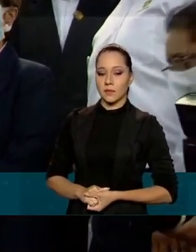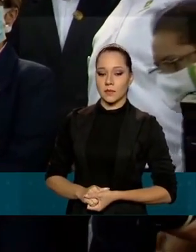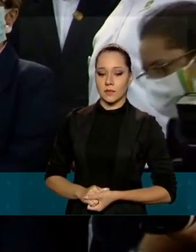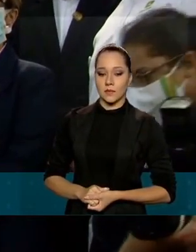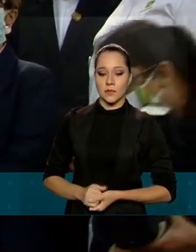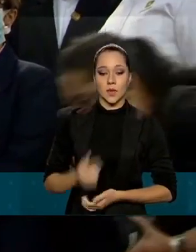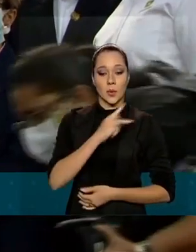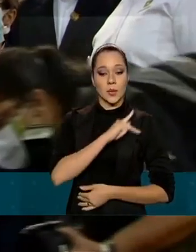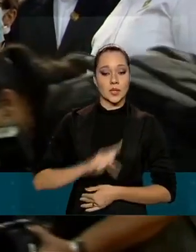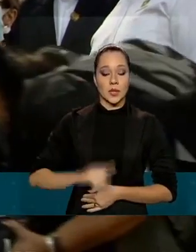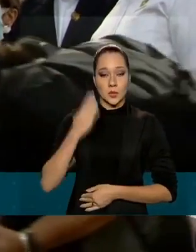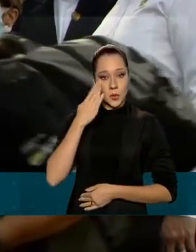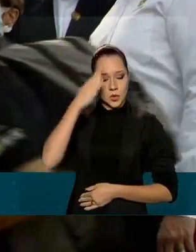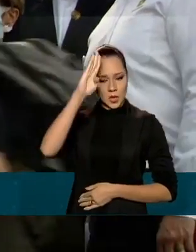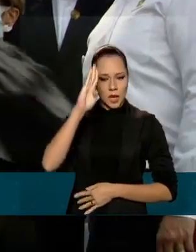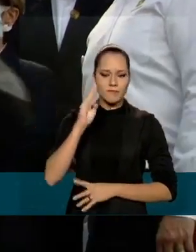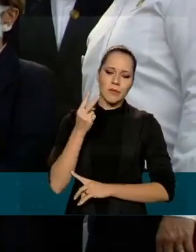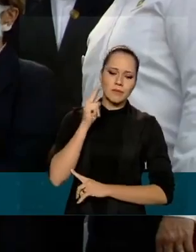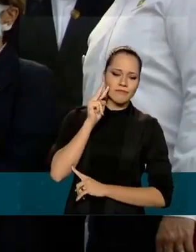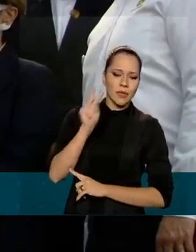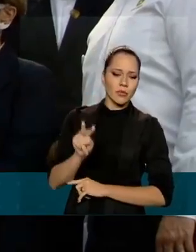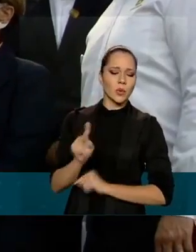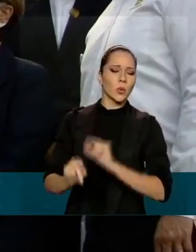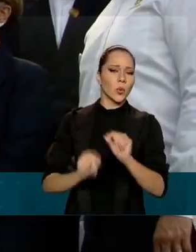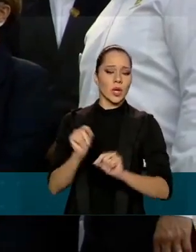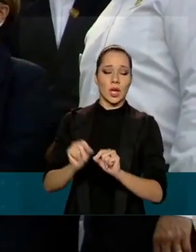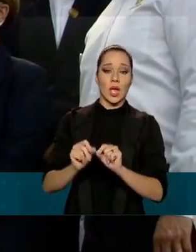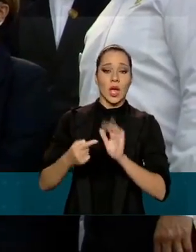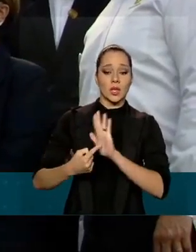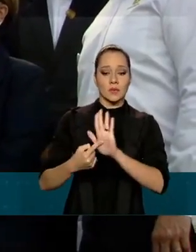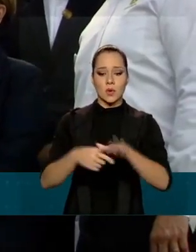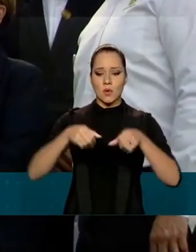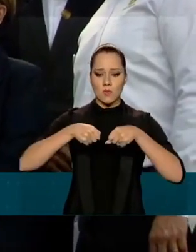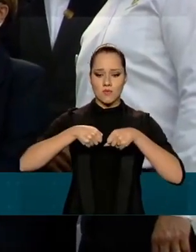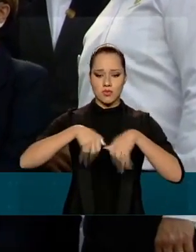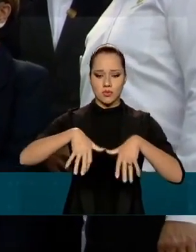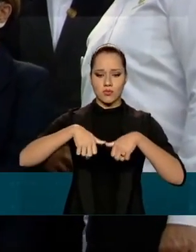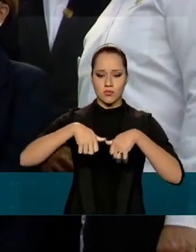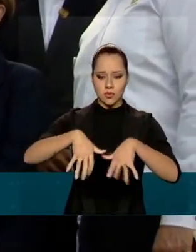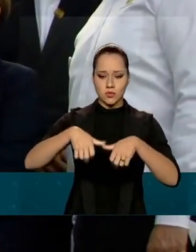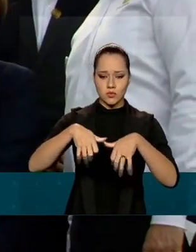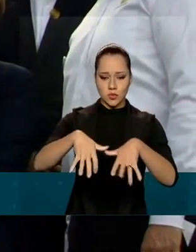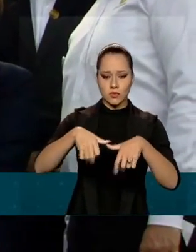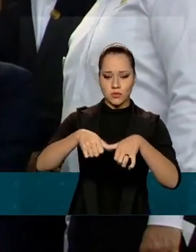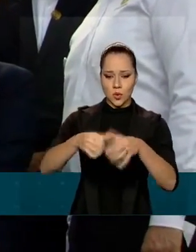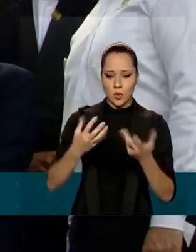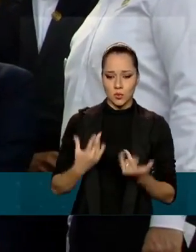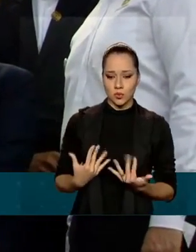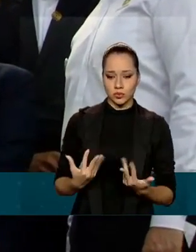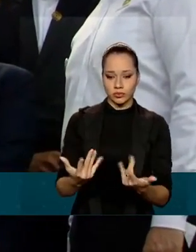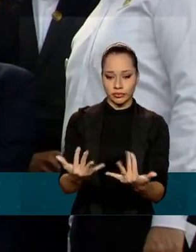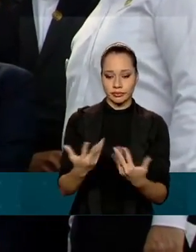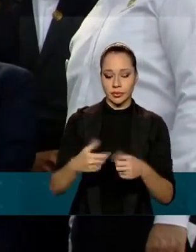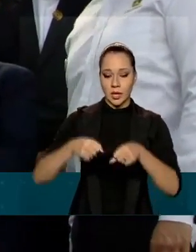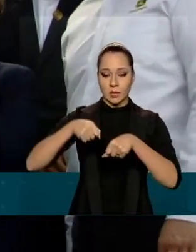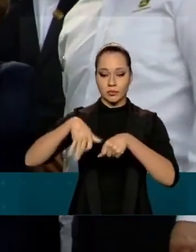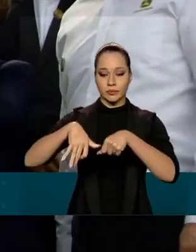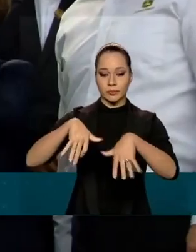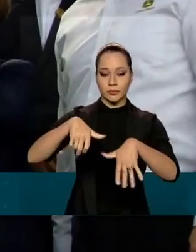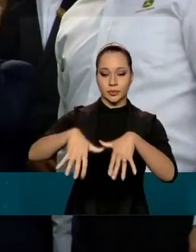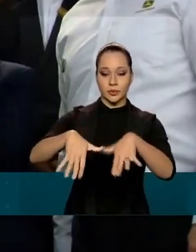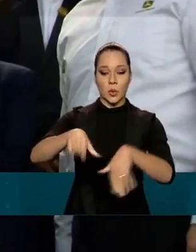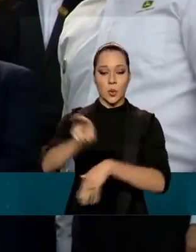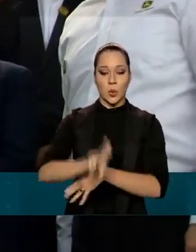O presidente Jair Bolsonaro, ele vai acompanhar a demonstração de um pulverizador de plantas na agricultura com